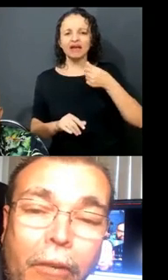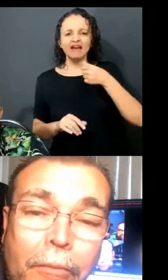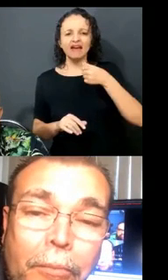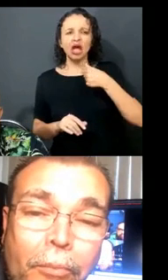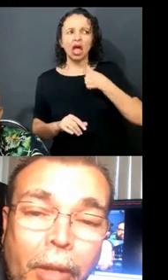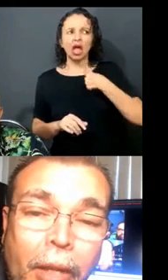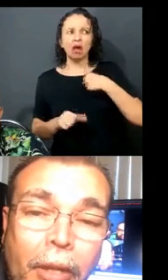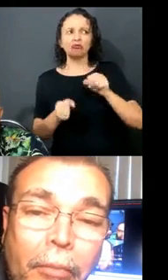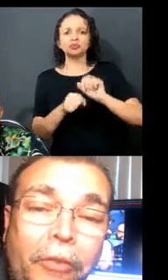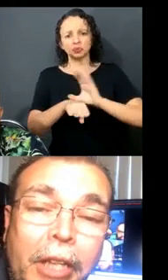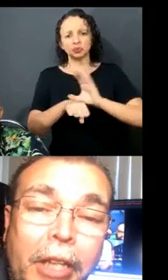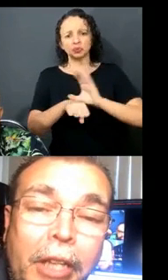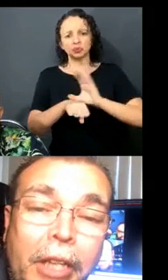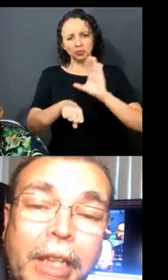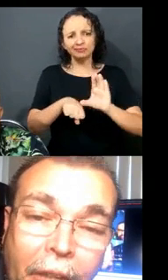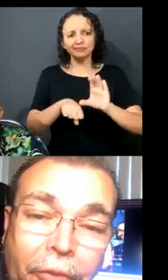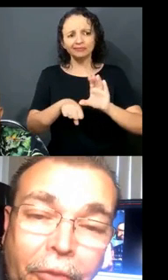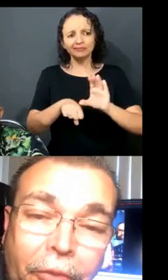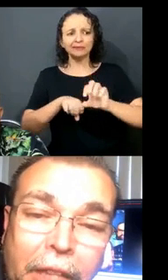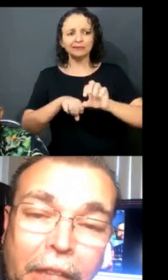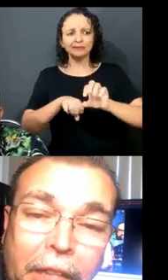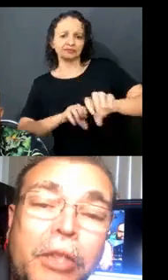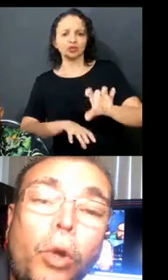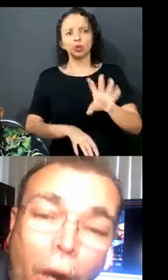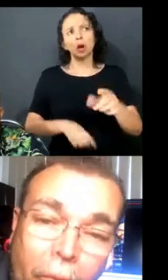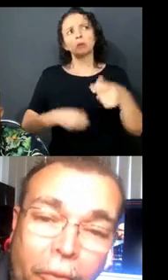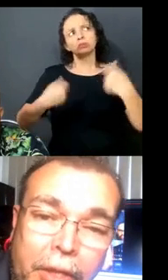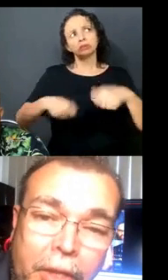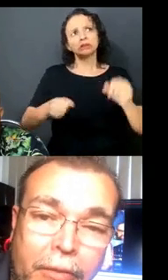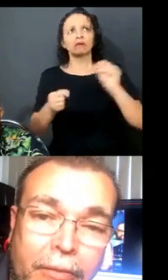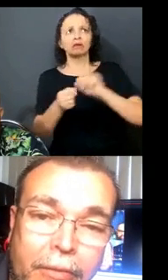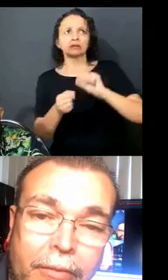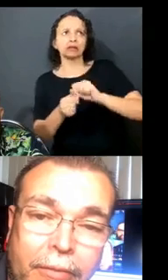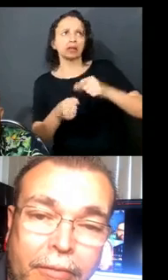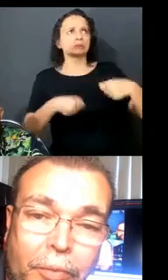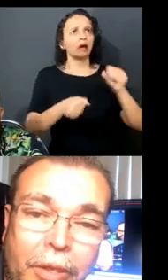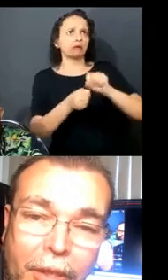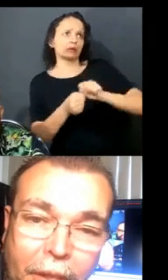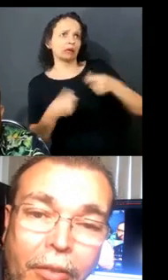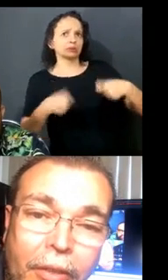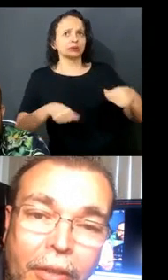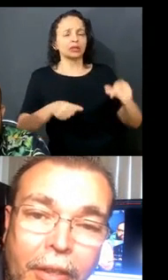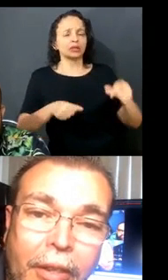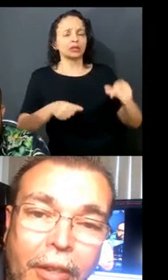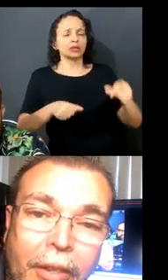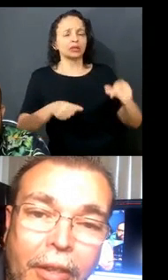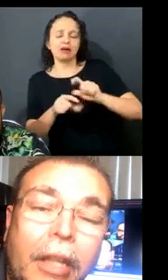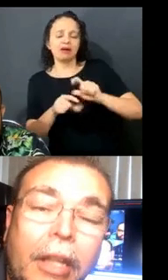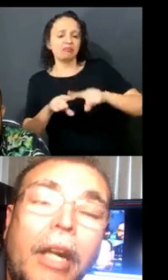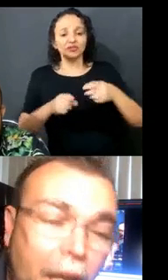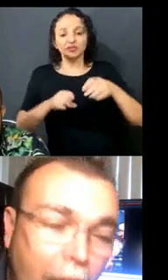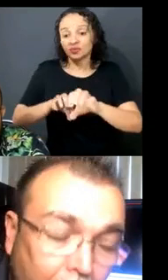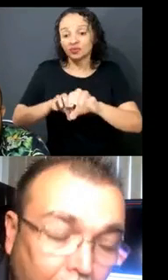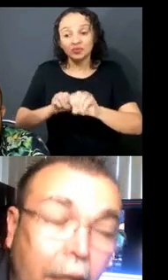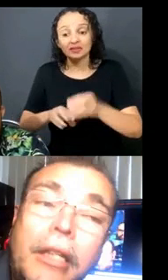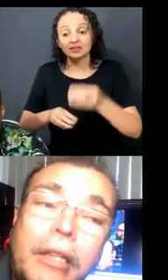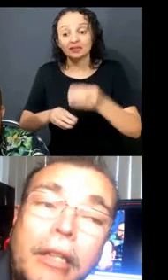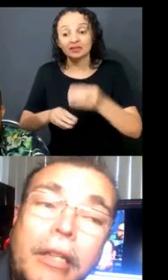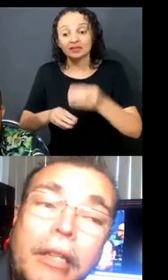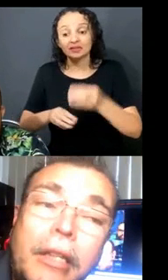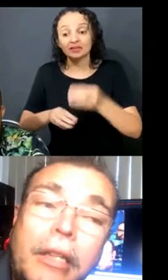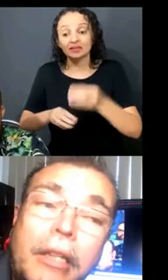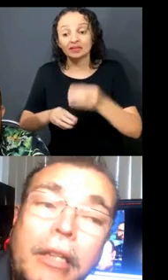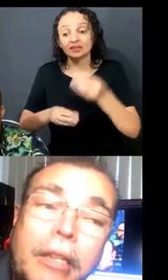têm que fazer trabalho digital, mas só falando que tem que fazer, mas não ensinam como fazer. Pôr a mão na massa,